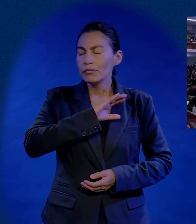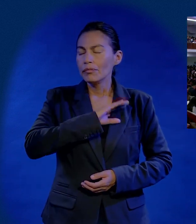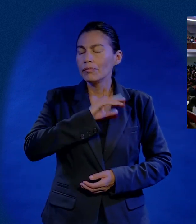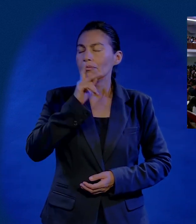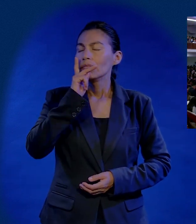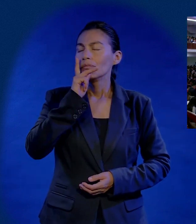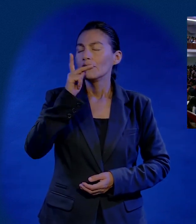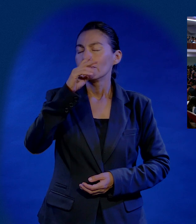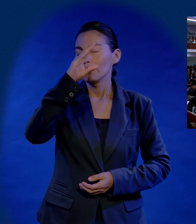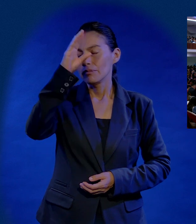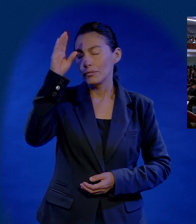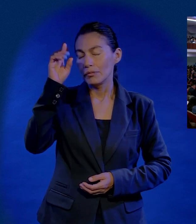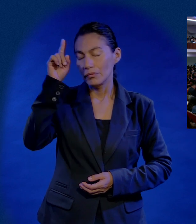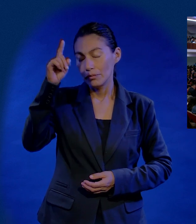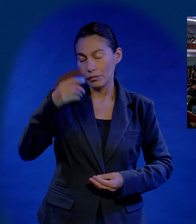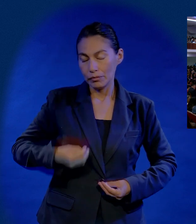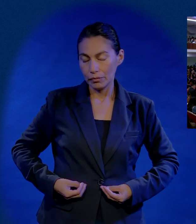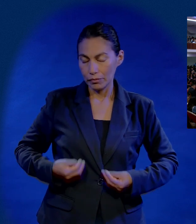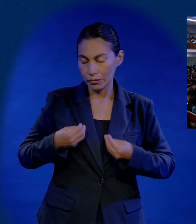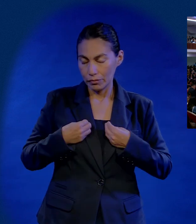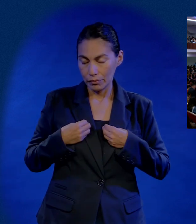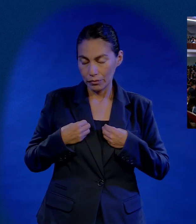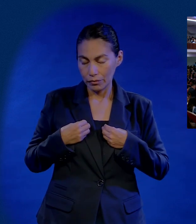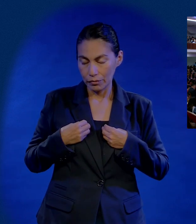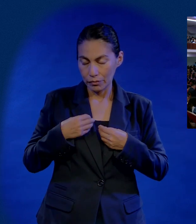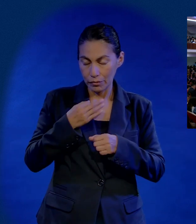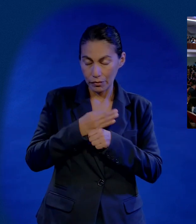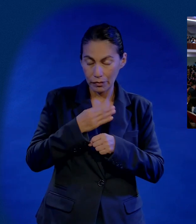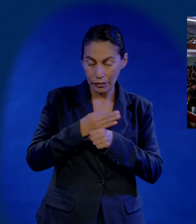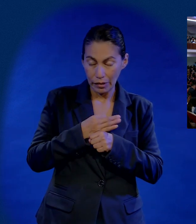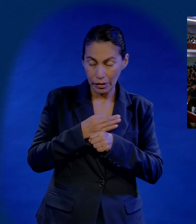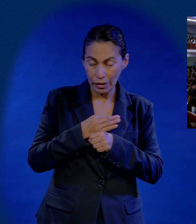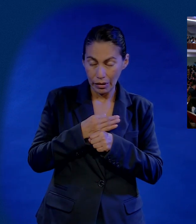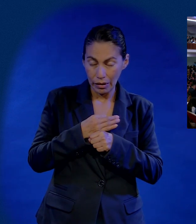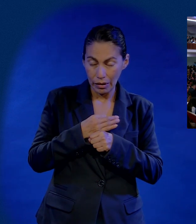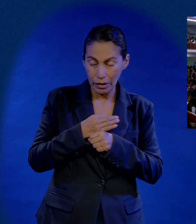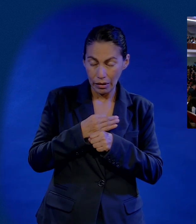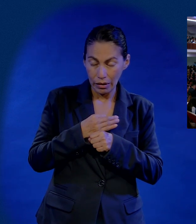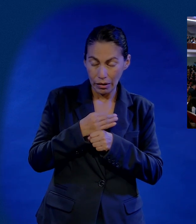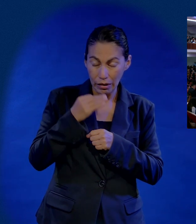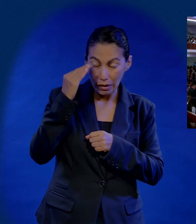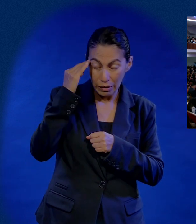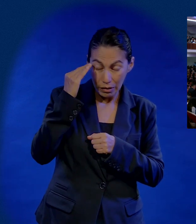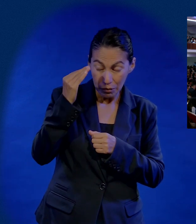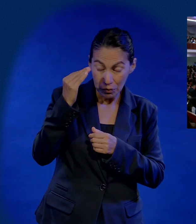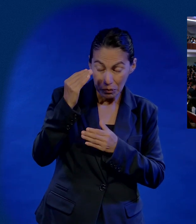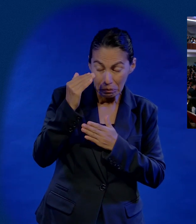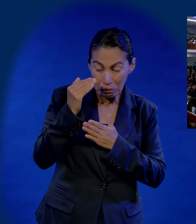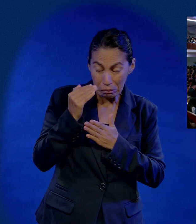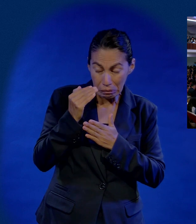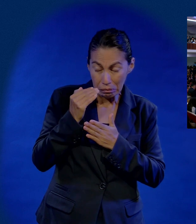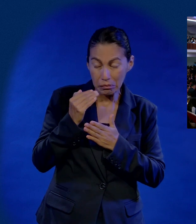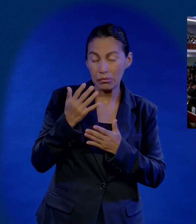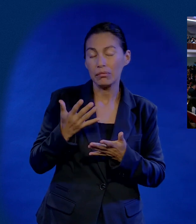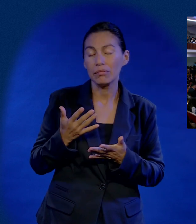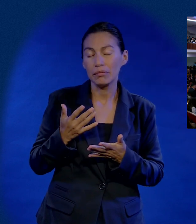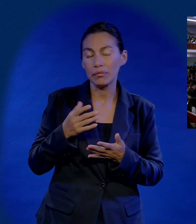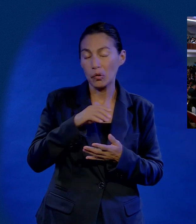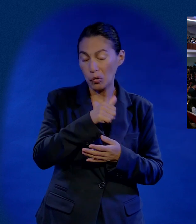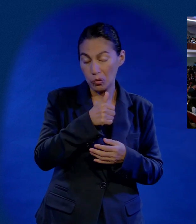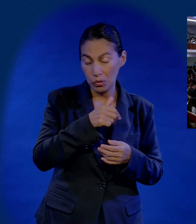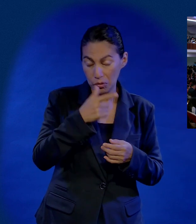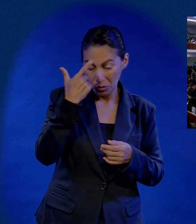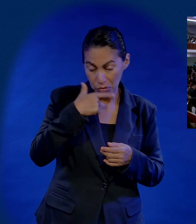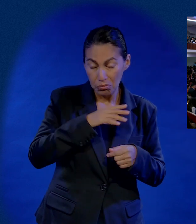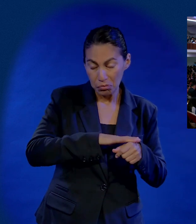Querido Padre Celestial, en esta hora, disponemos de un poco menos de tiempo que otras noches, pero